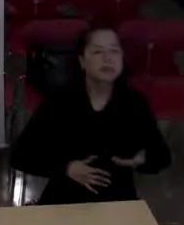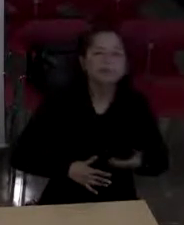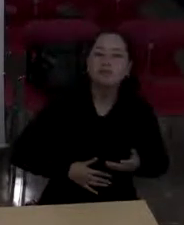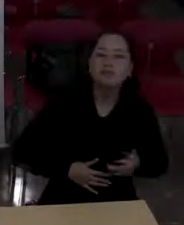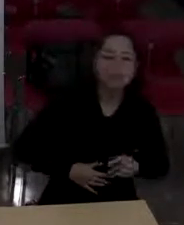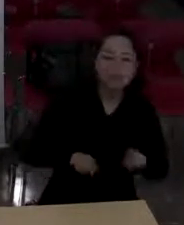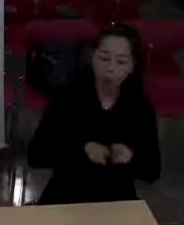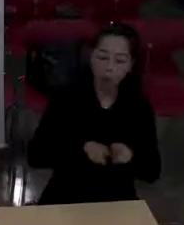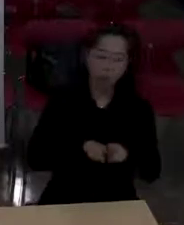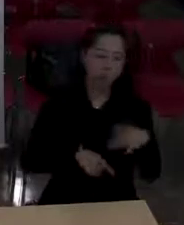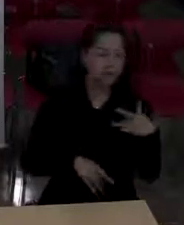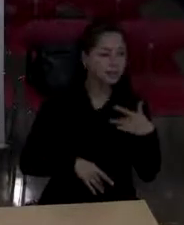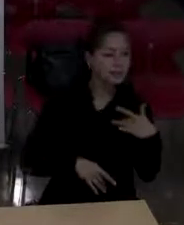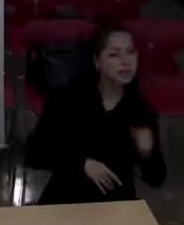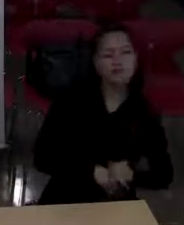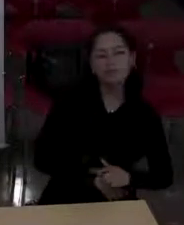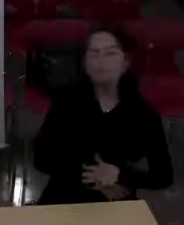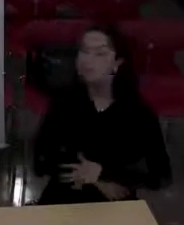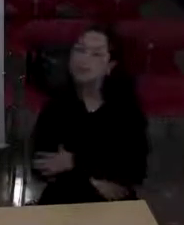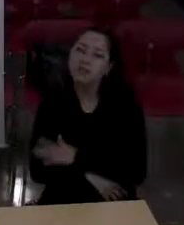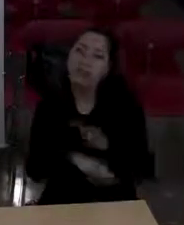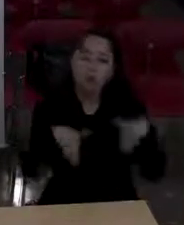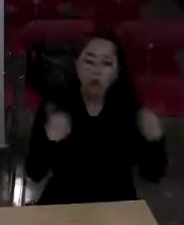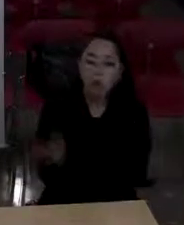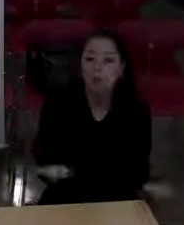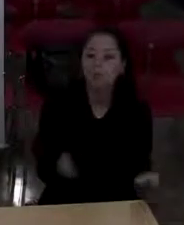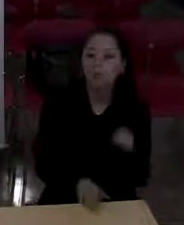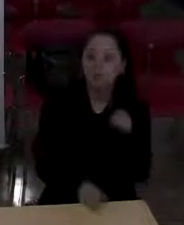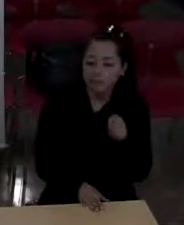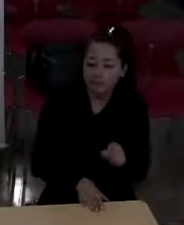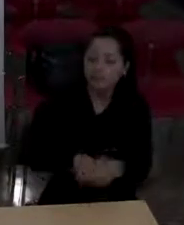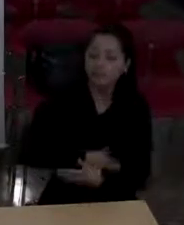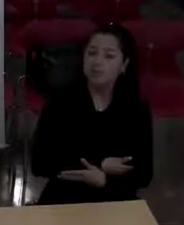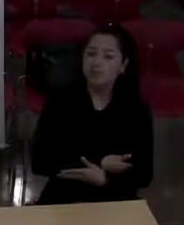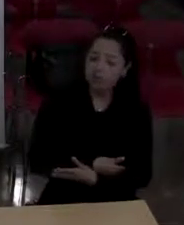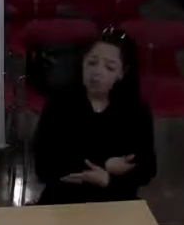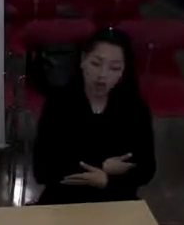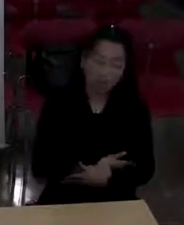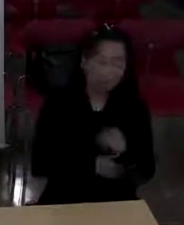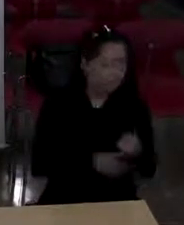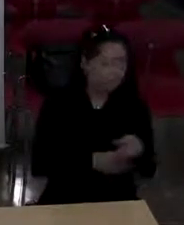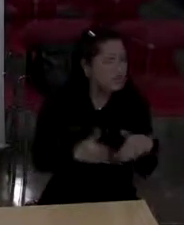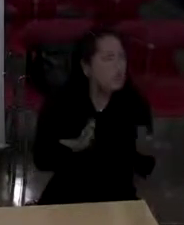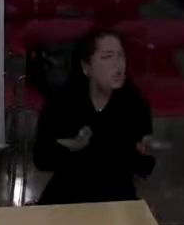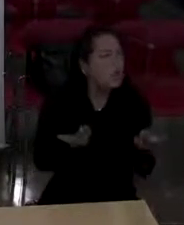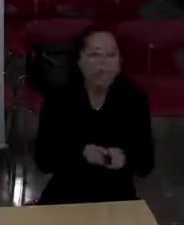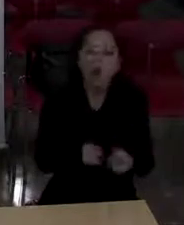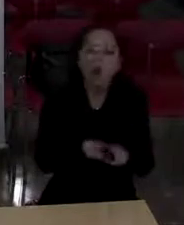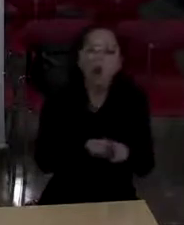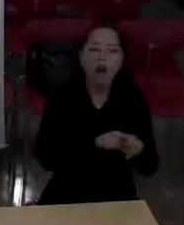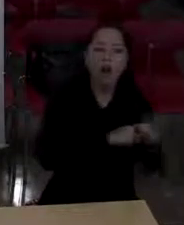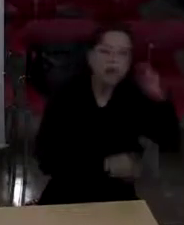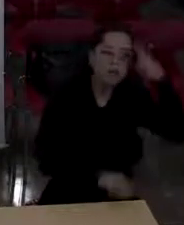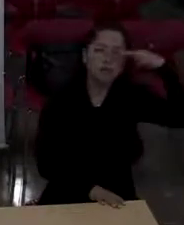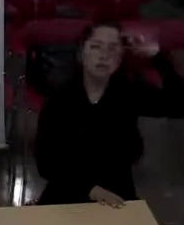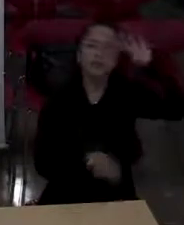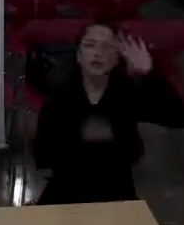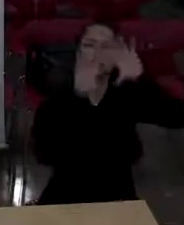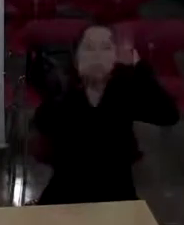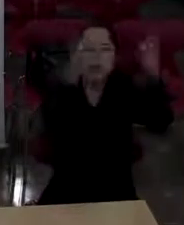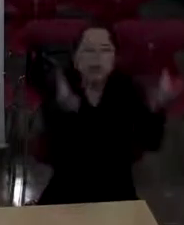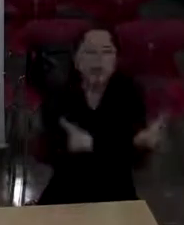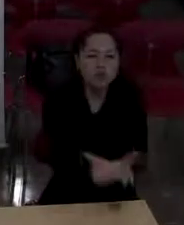comillas, dice: un mundo configurado por aspectos físicos, biológicos, sociales y